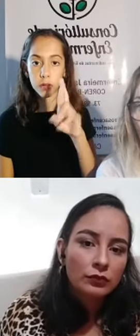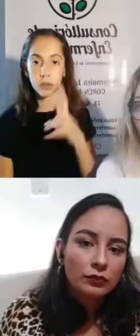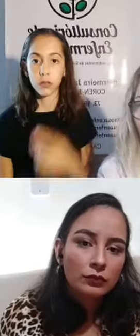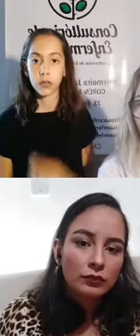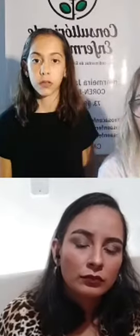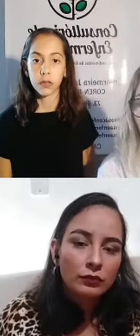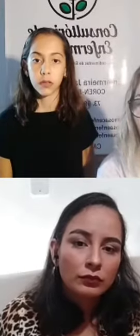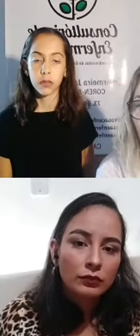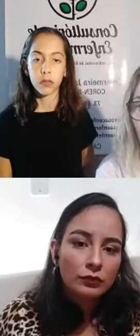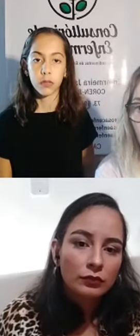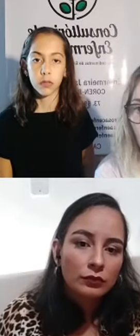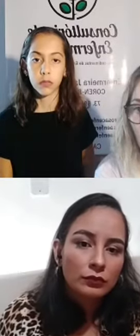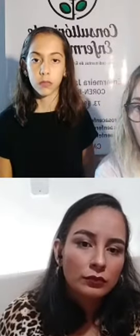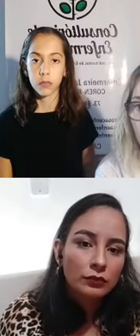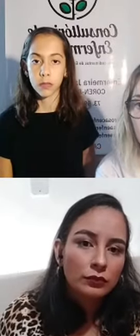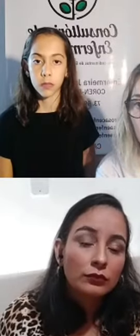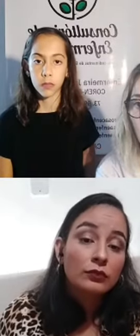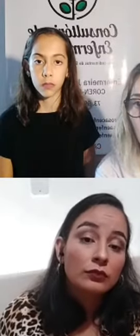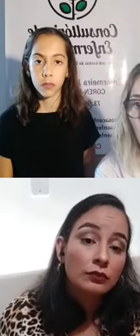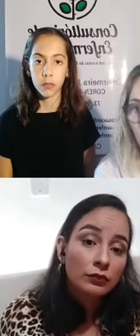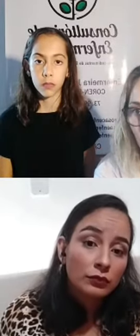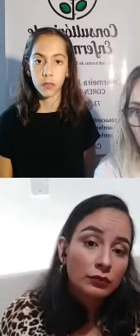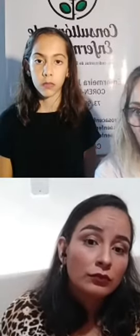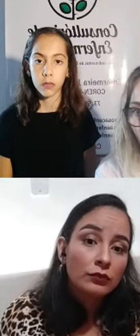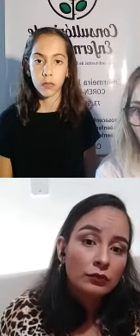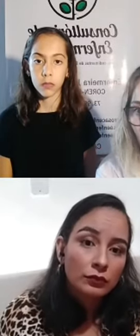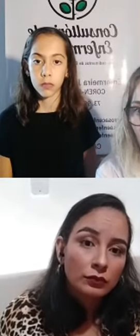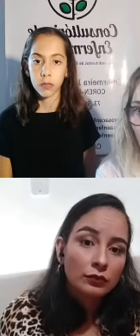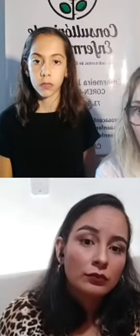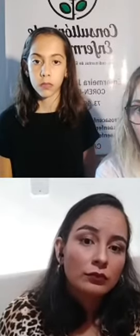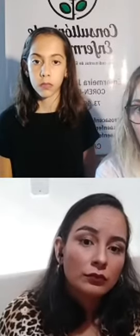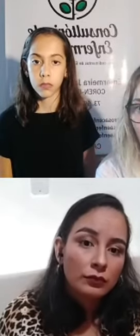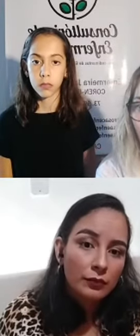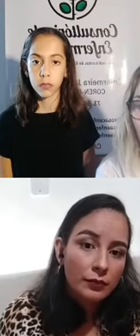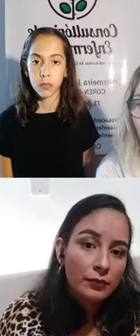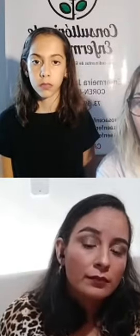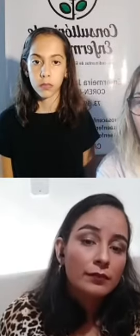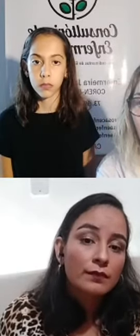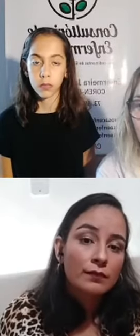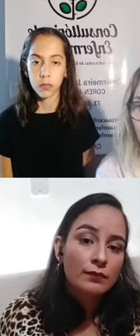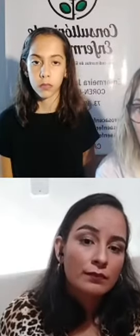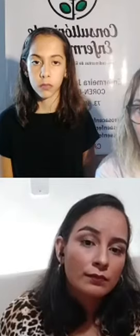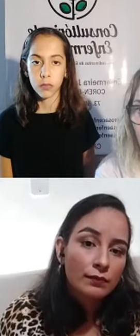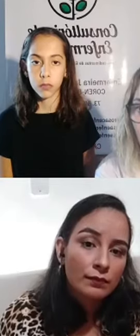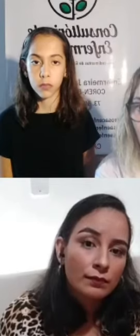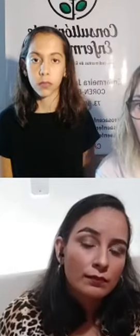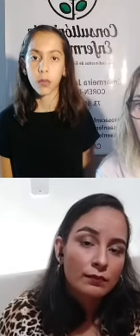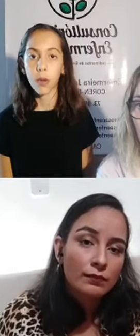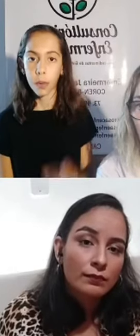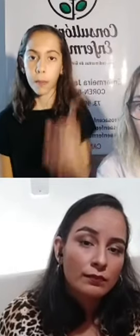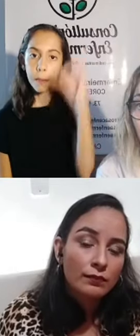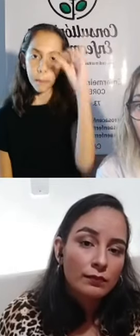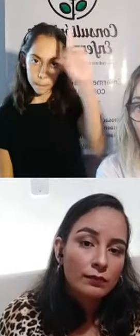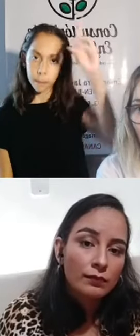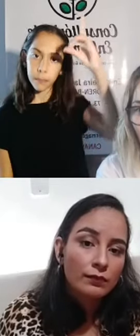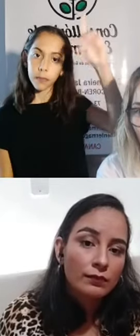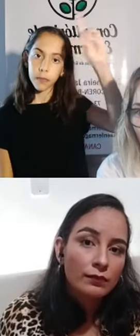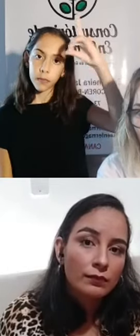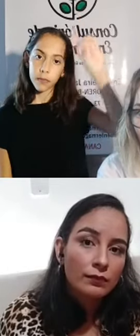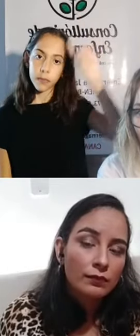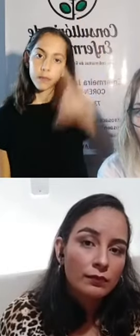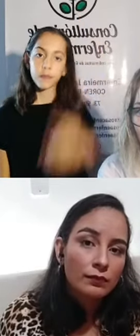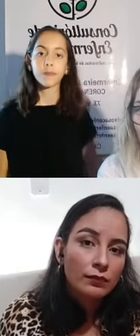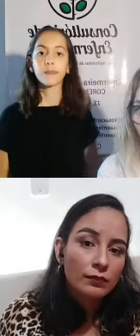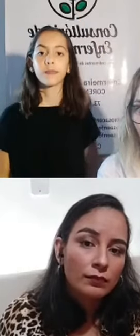né? É uma escola particular que existe uma plataforma, né? Tem, graças a Deus, tem a condição de ter o